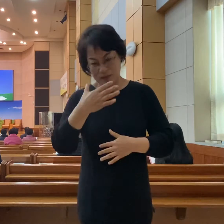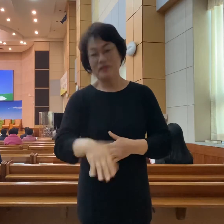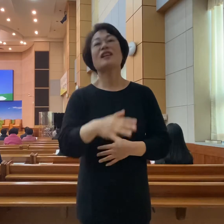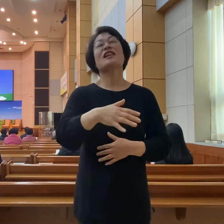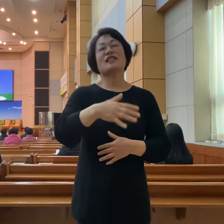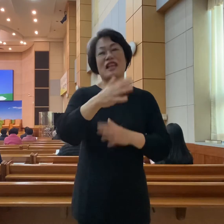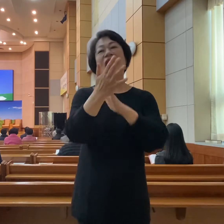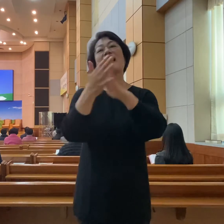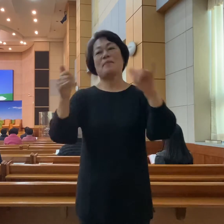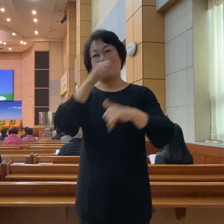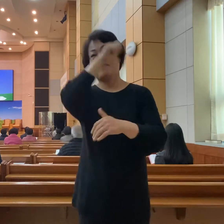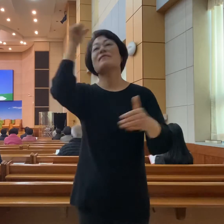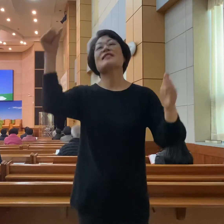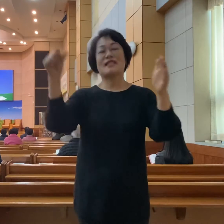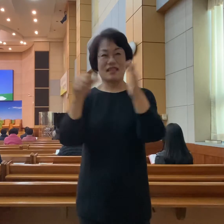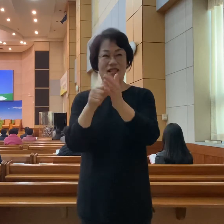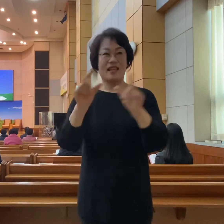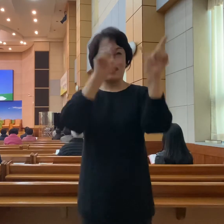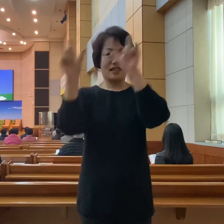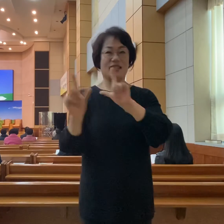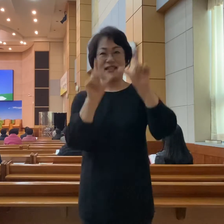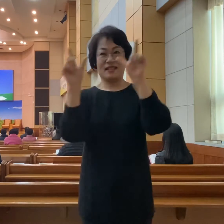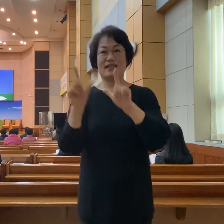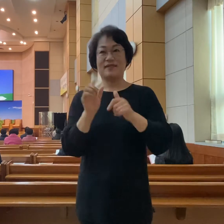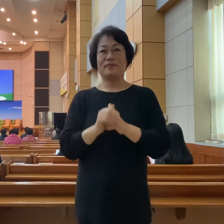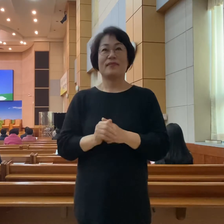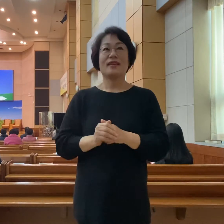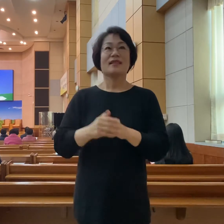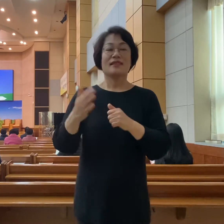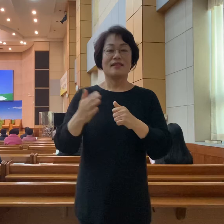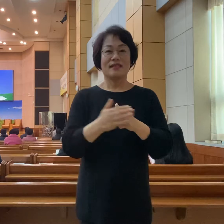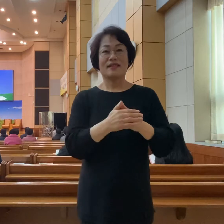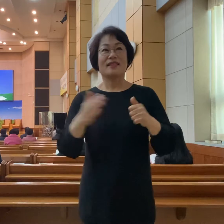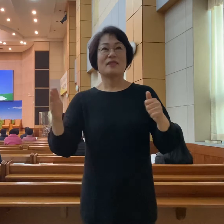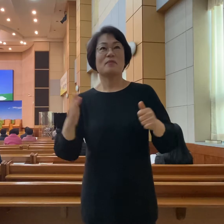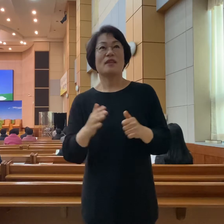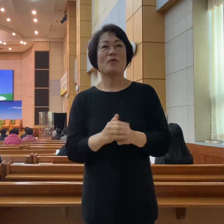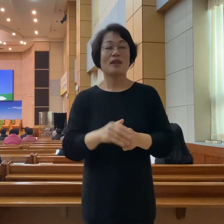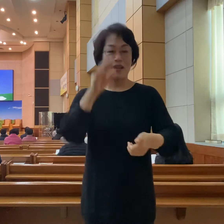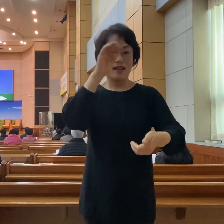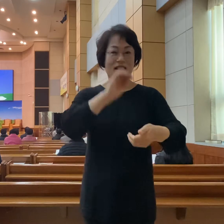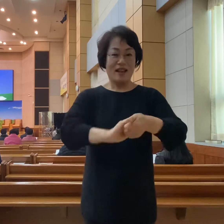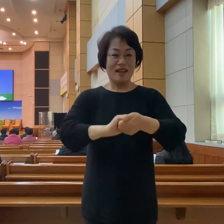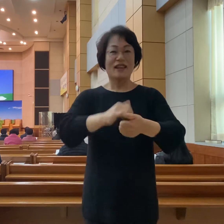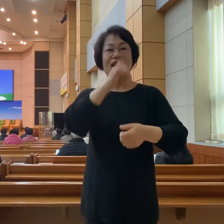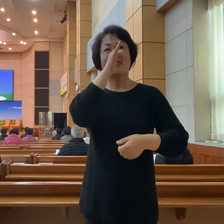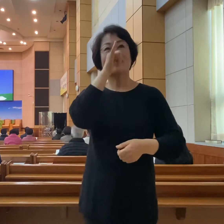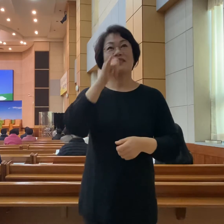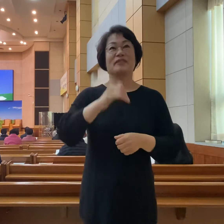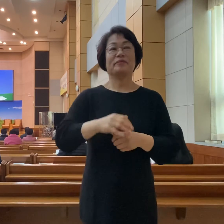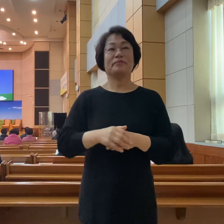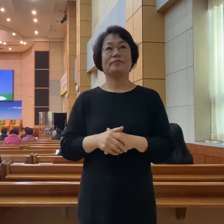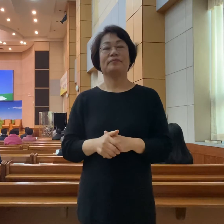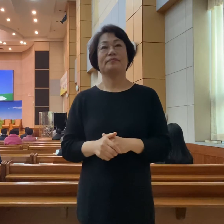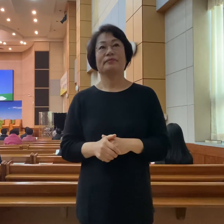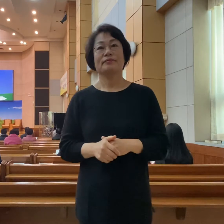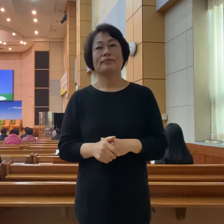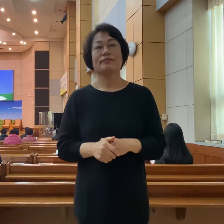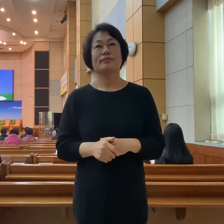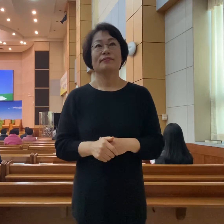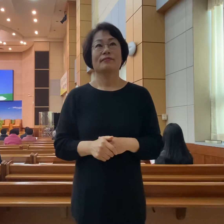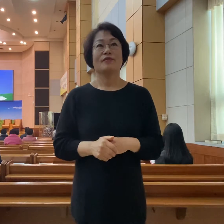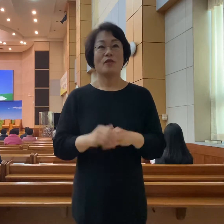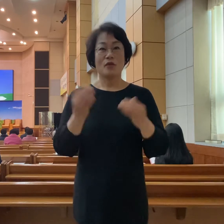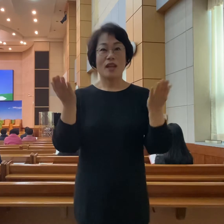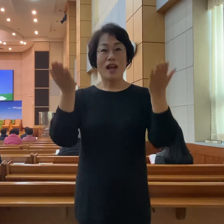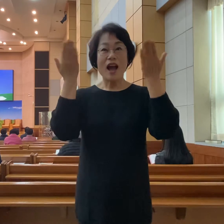것이 인생살이에요. 그래서 우리가 경제학 용어로도 관계 효용 체감의 법칙, 우리 학교